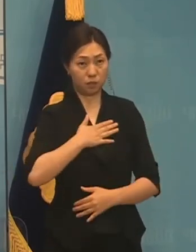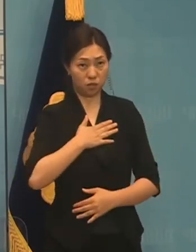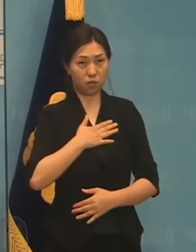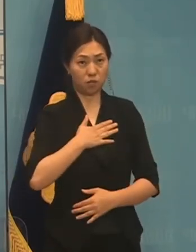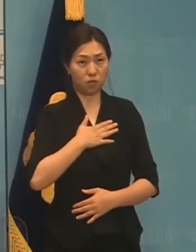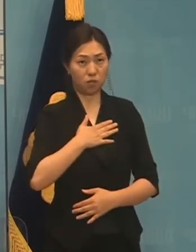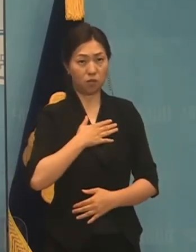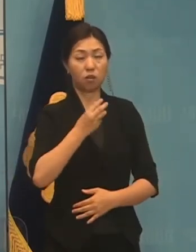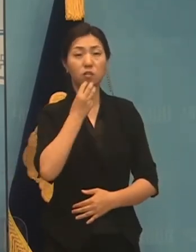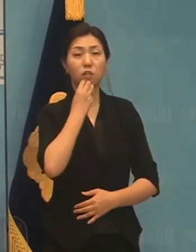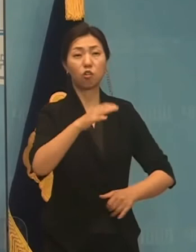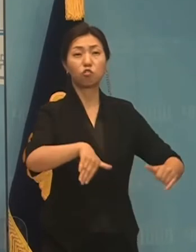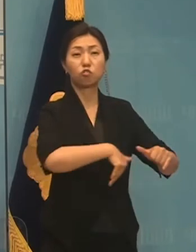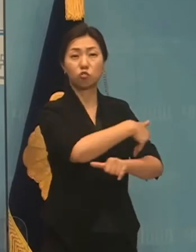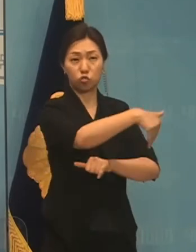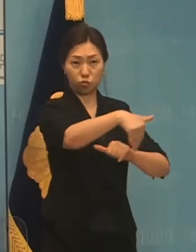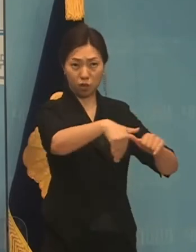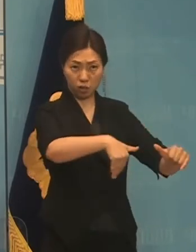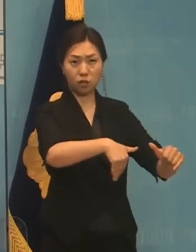수도권에서